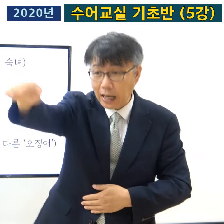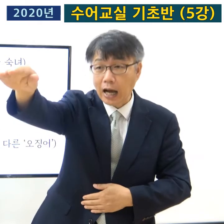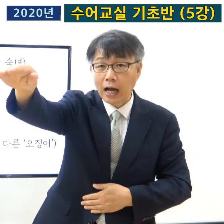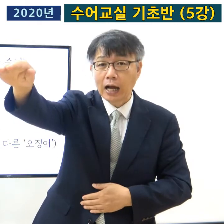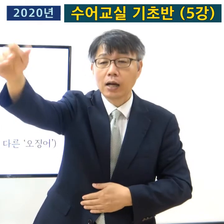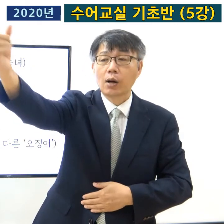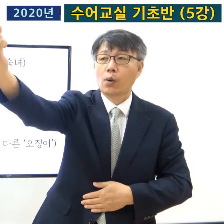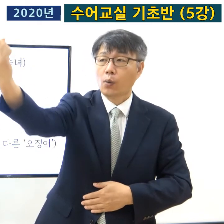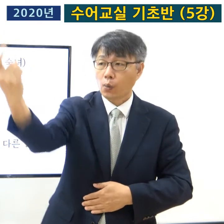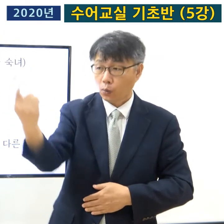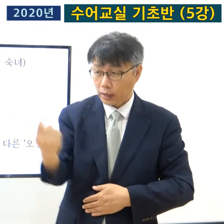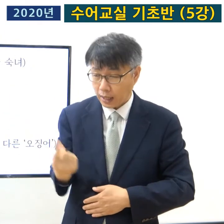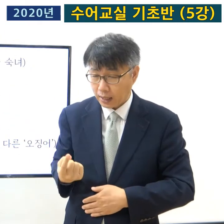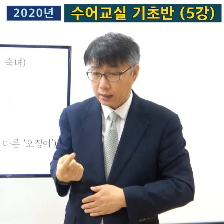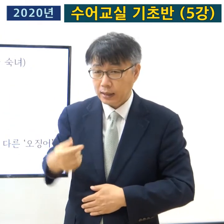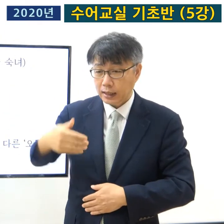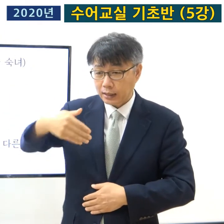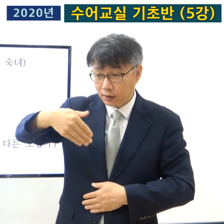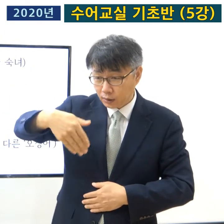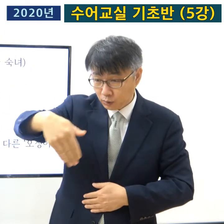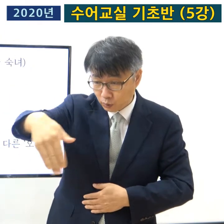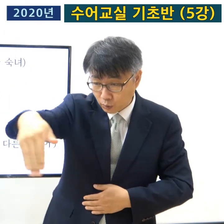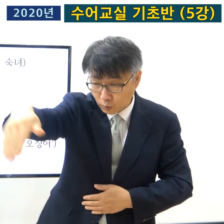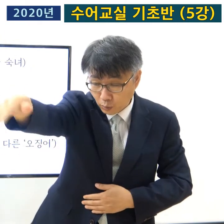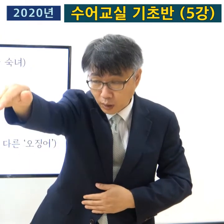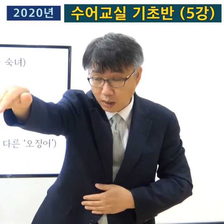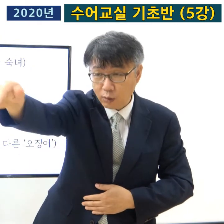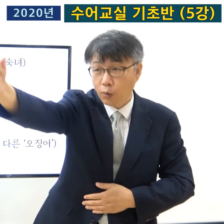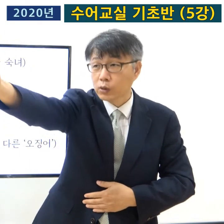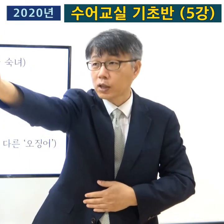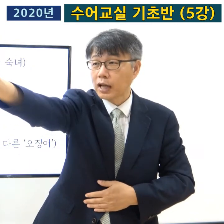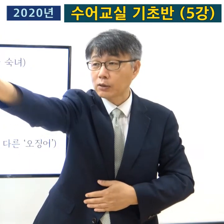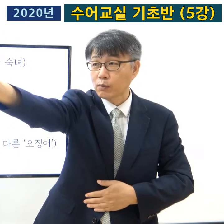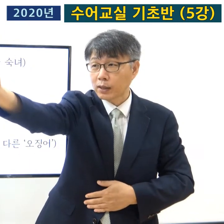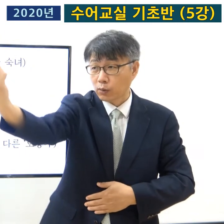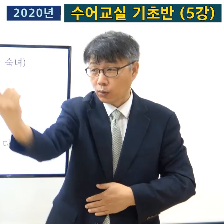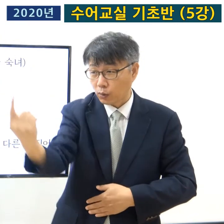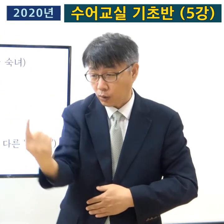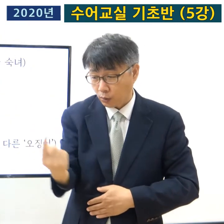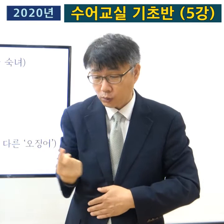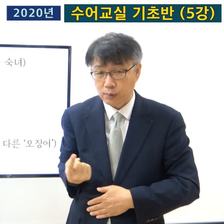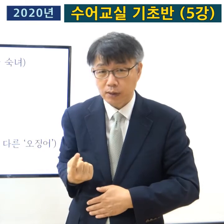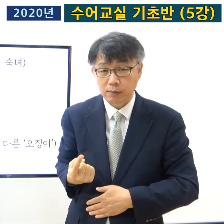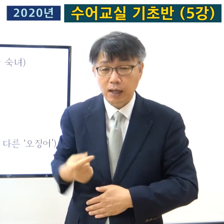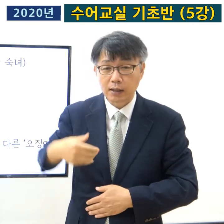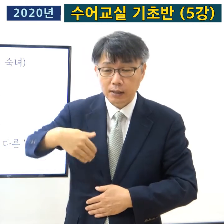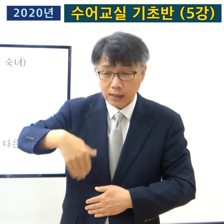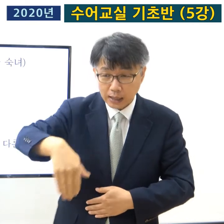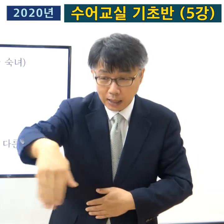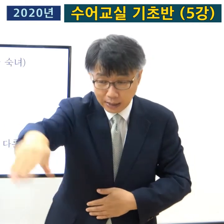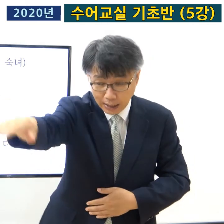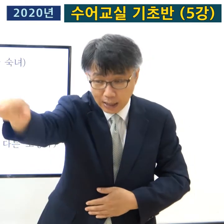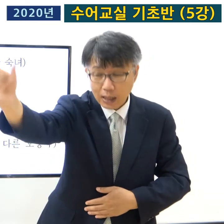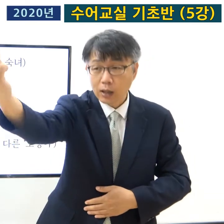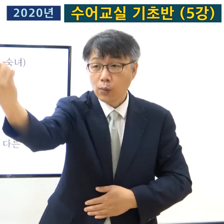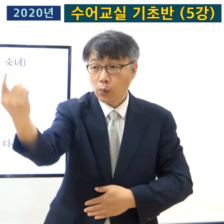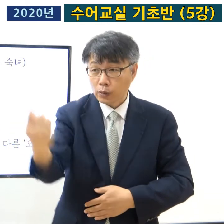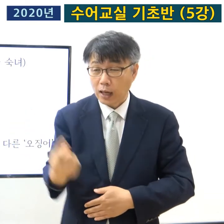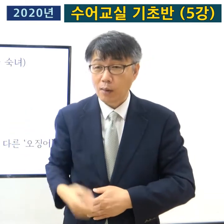가다, 오다. 가는 거는 이렇게 하고요. 오는 거는 한 손만으로 이렇게 오시면 됩니다. 가다, 오다. 이리